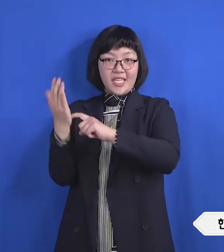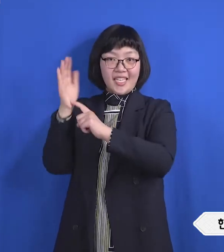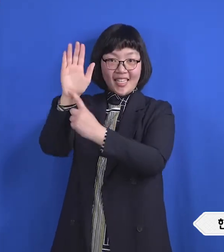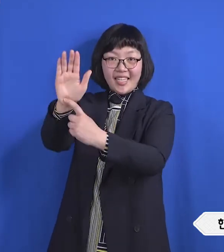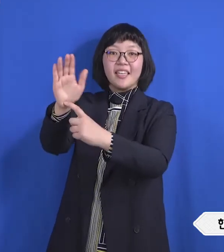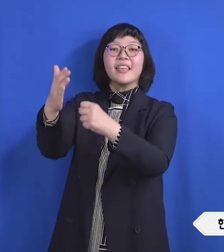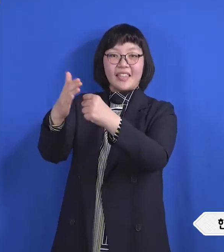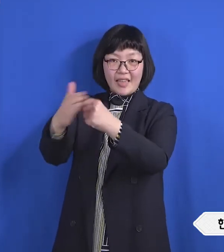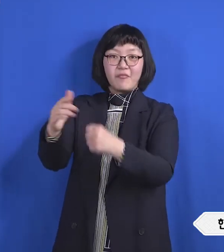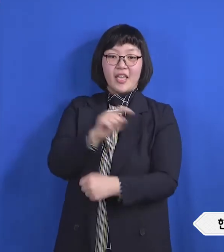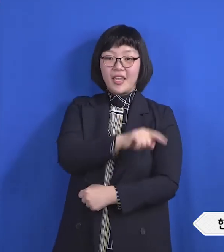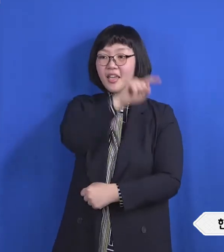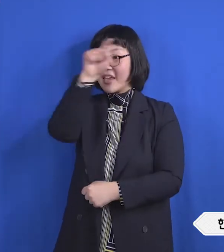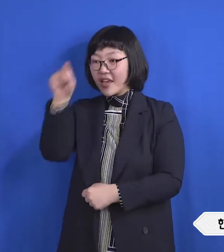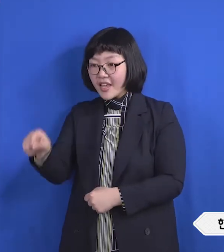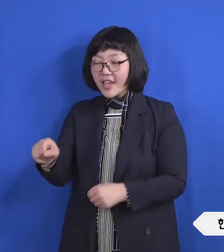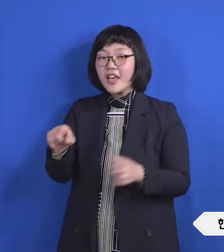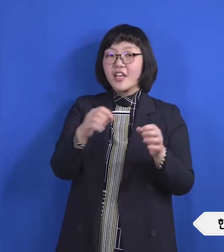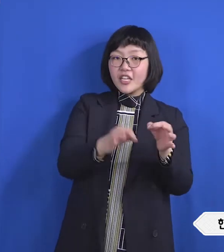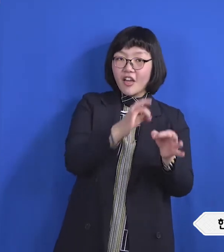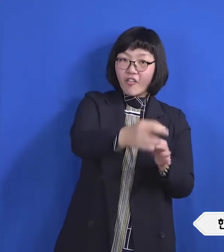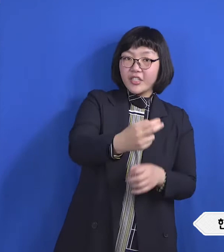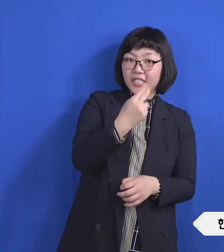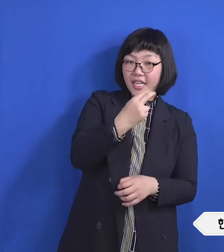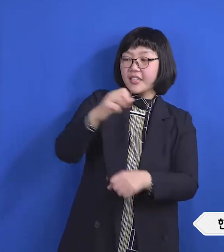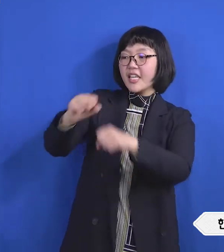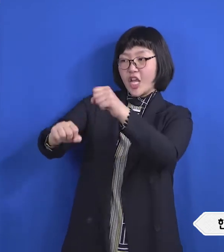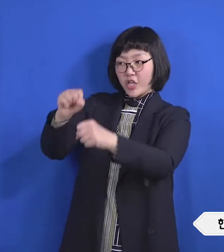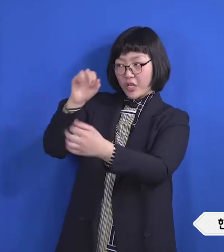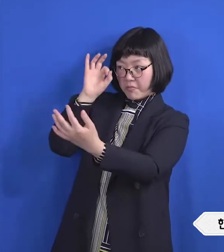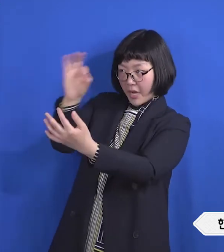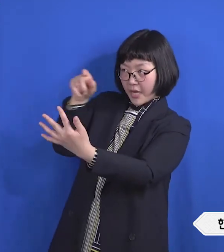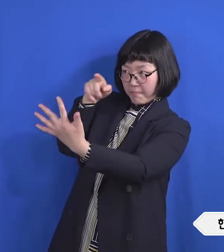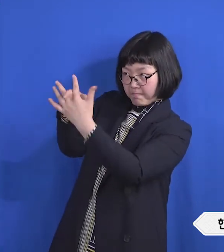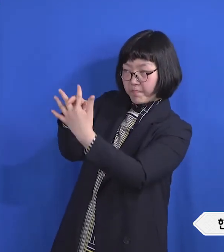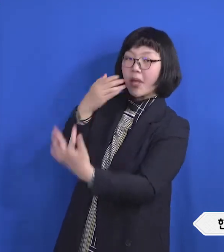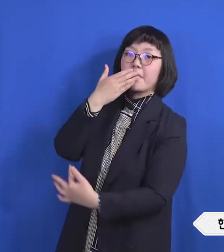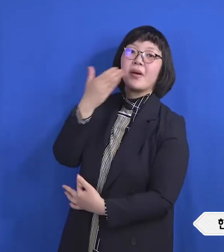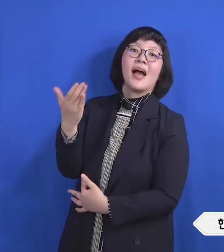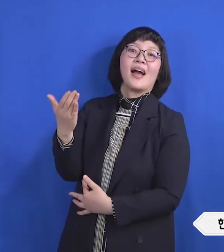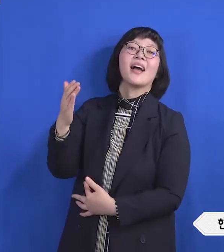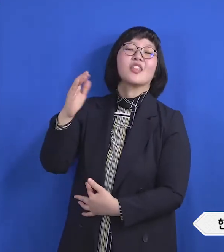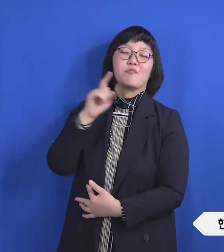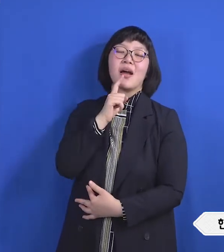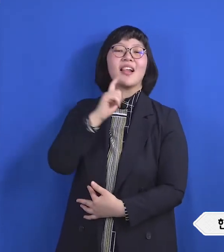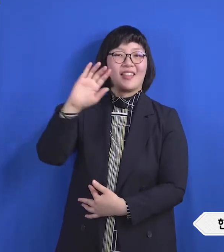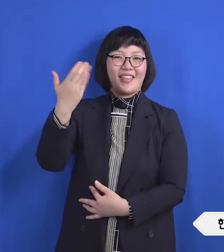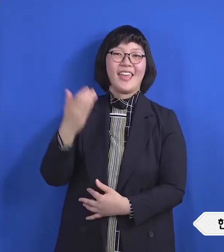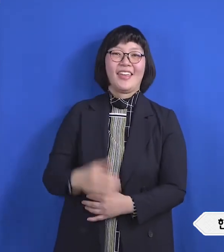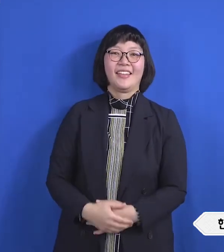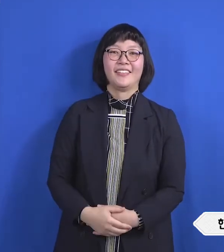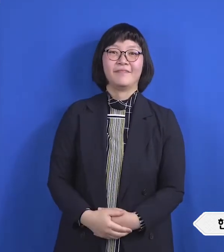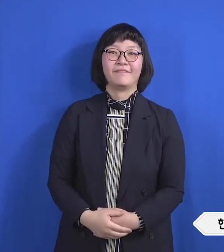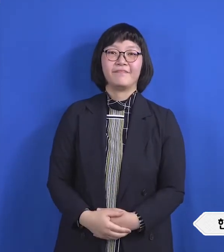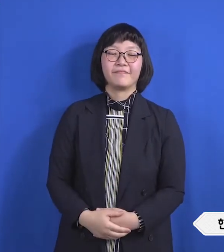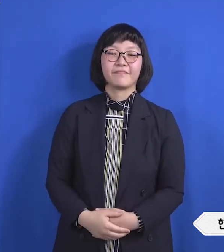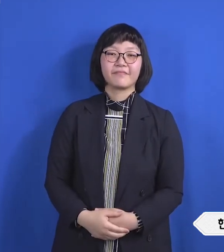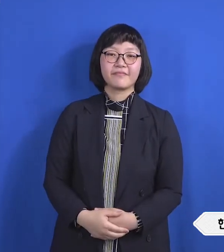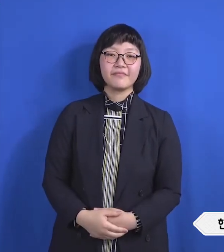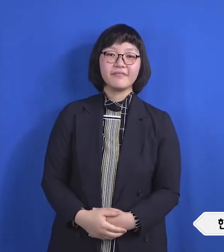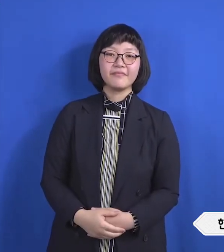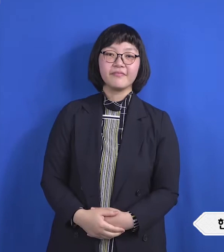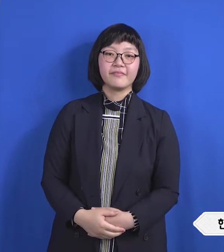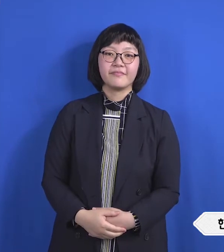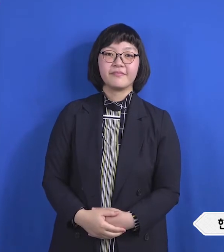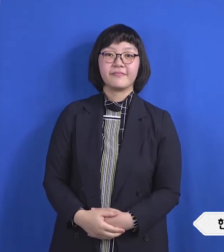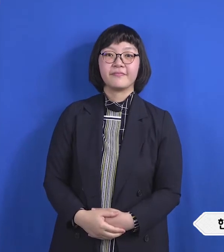그 행위를 보면 참된 믿음인지 아닌지를 알 수 있기 때문에 영생은 행위에 달려 있다고 말해도